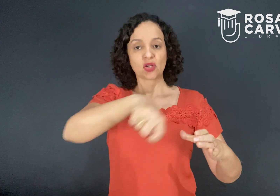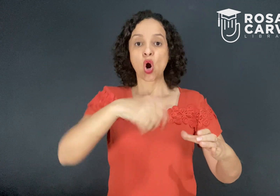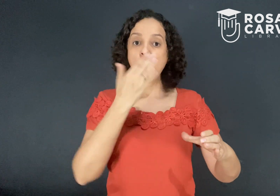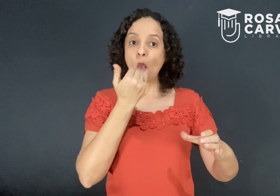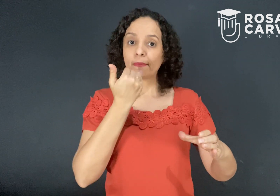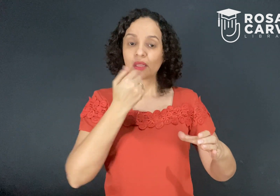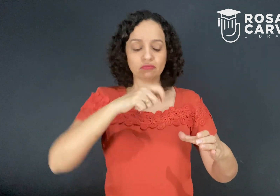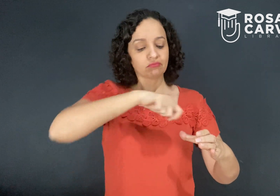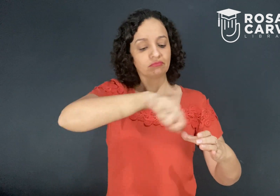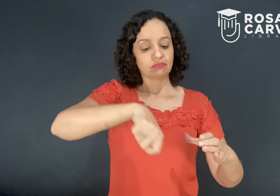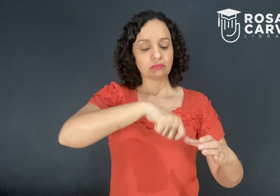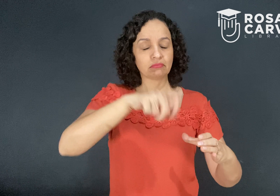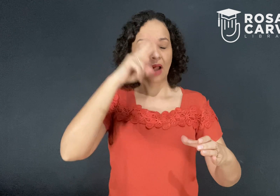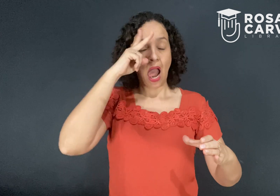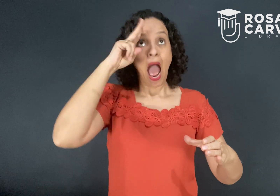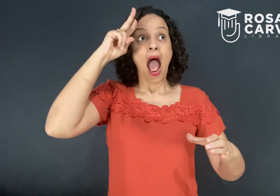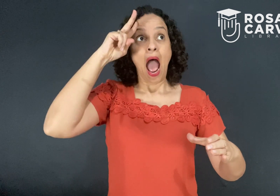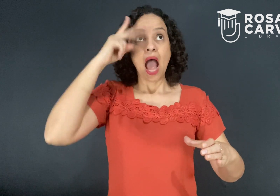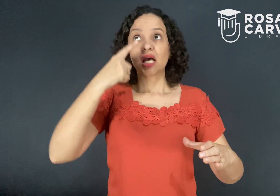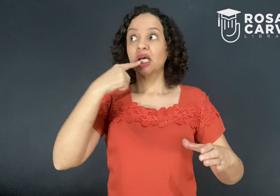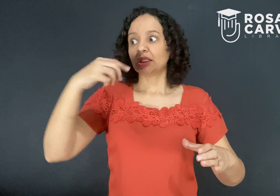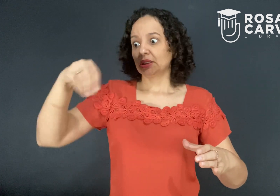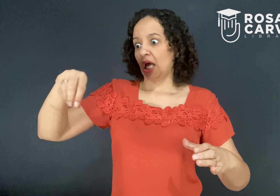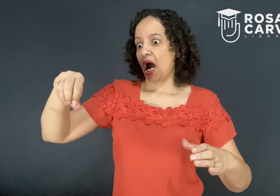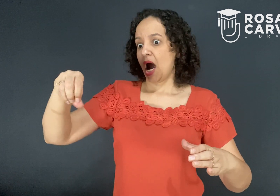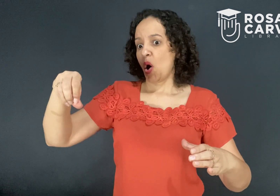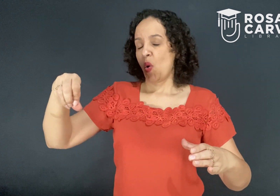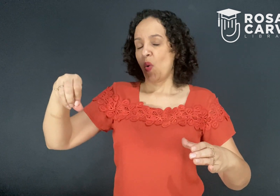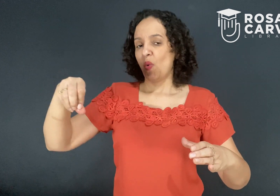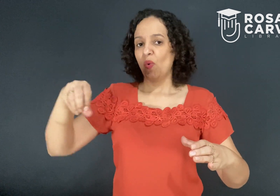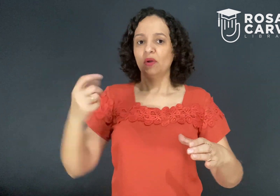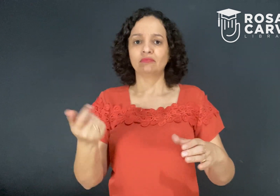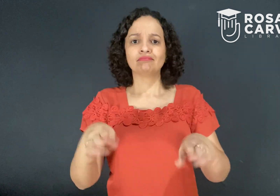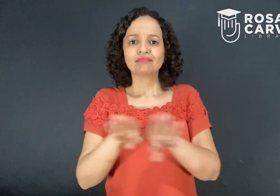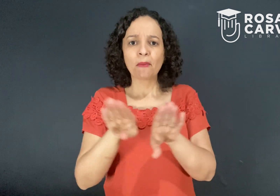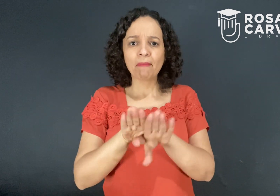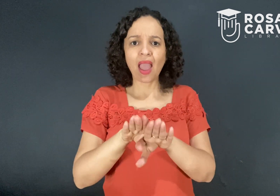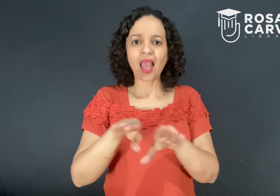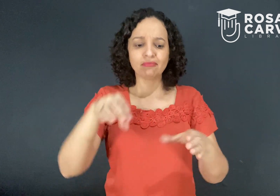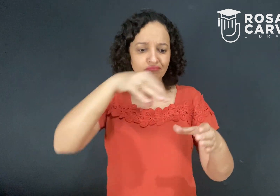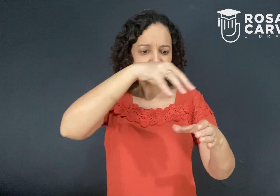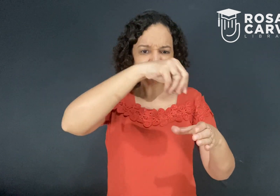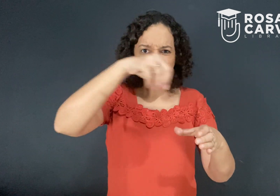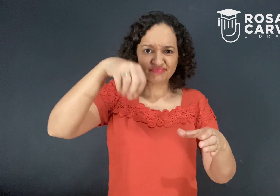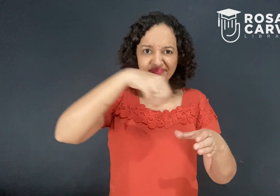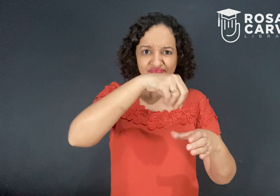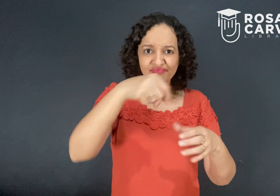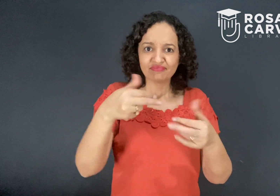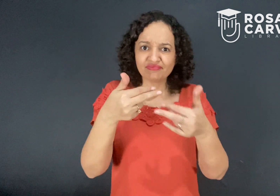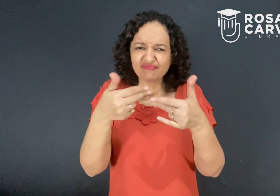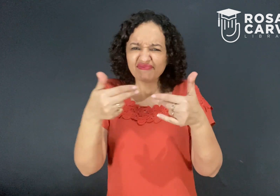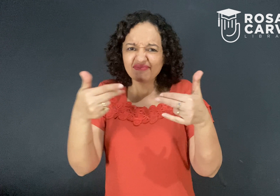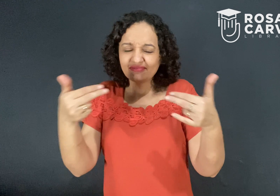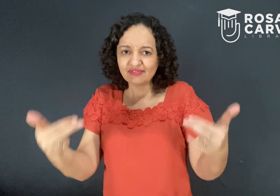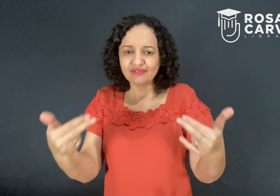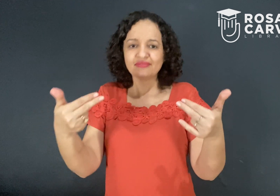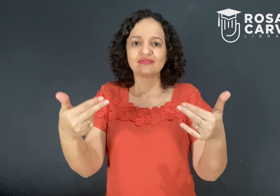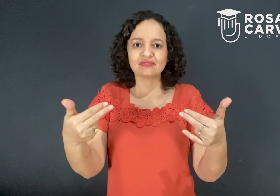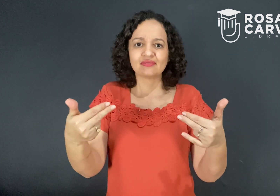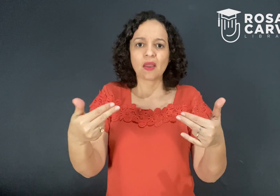exemplo, fazendo comida, a gente tem que lembrar do sal, tem que lembrar de colocar os temperos. Isso faz